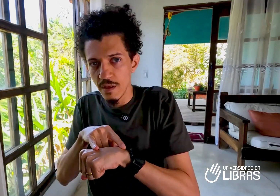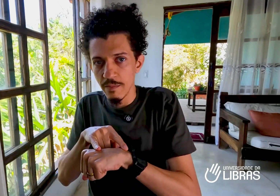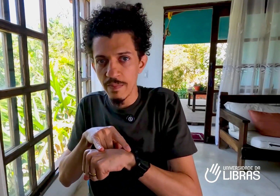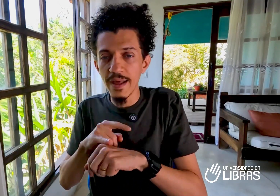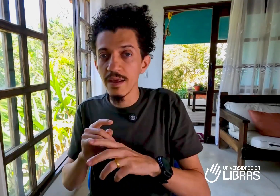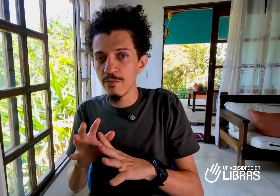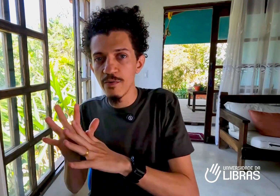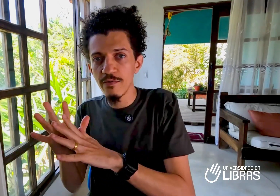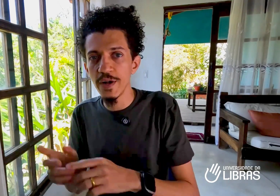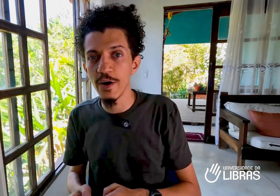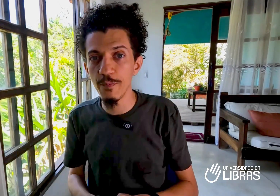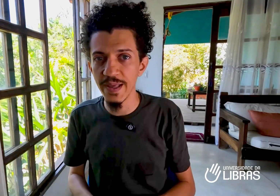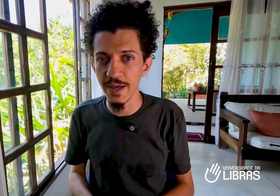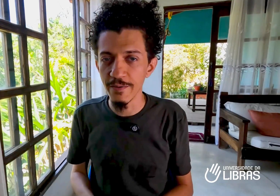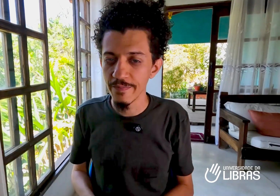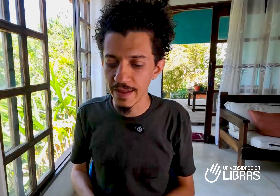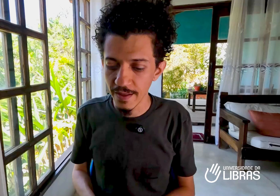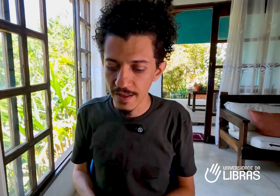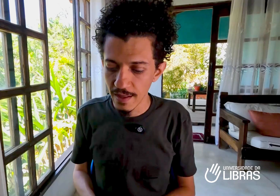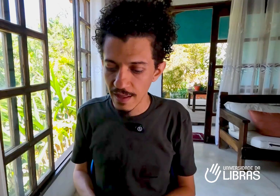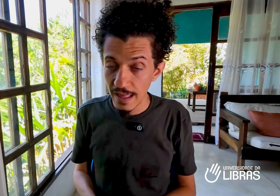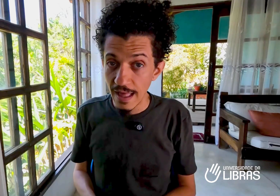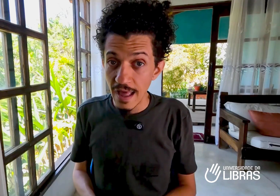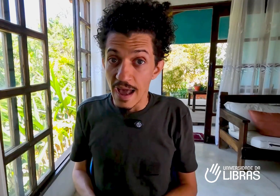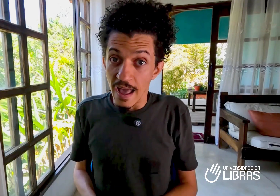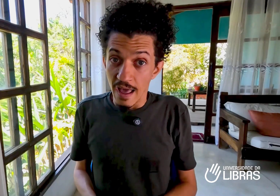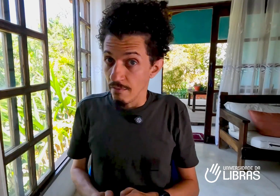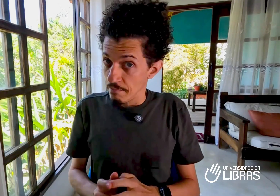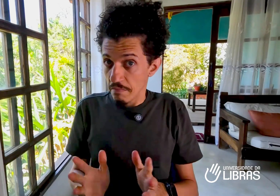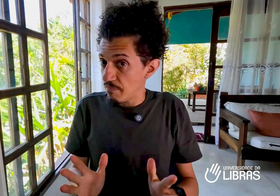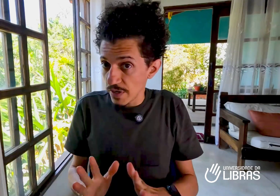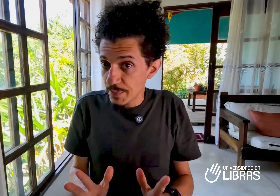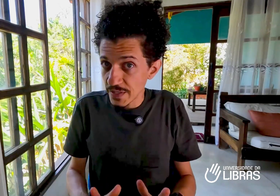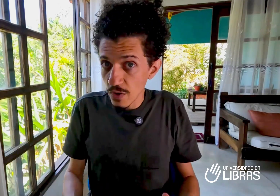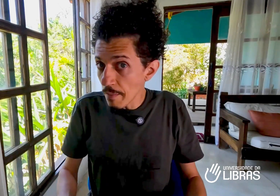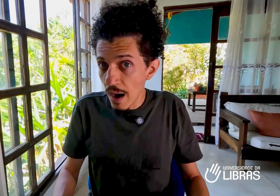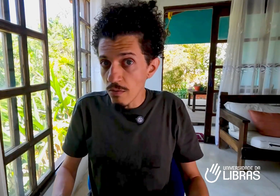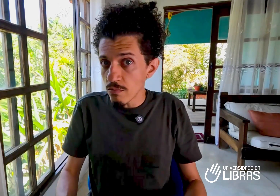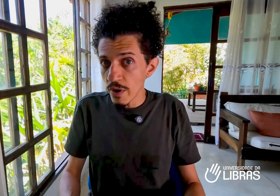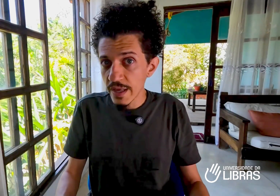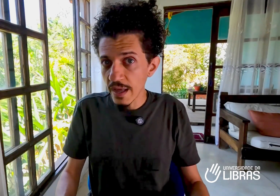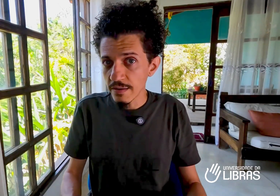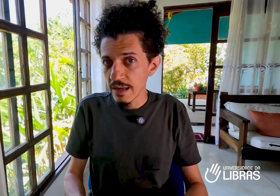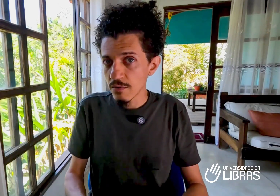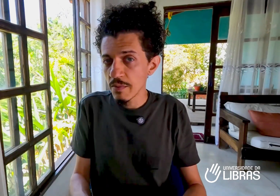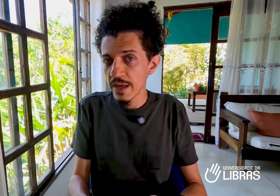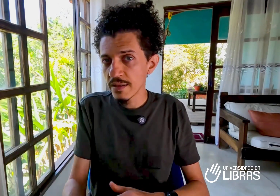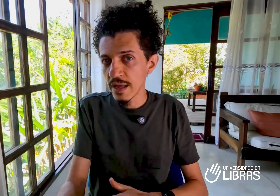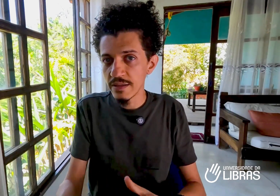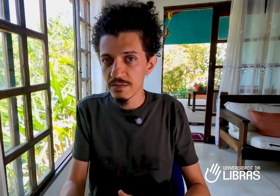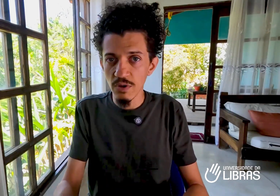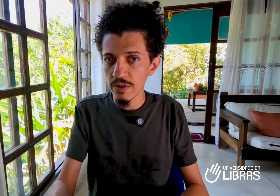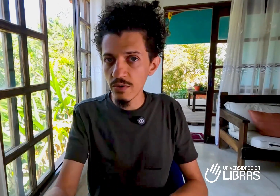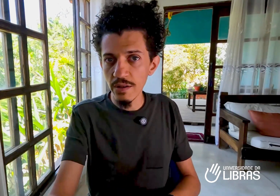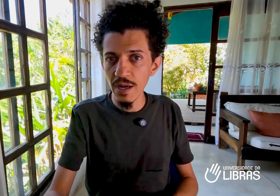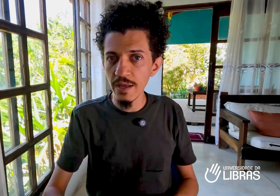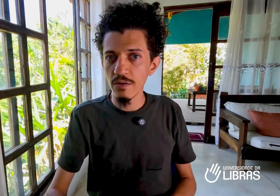espera aí que eu vou ali ao banheiro, né? Uma expressão normal, corriqueira, né? Como quem tá, tô indo ali, o